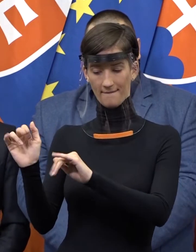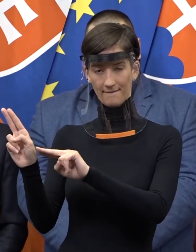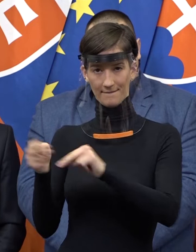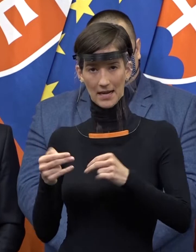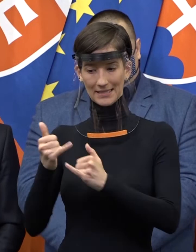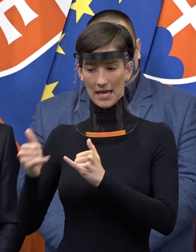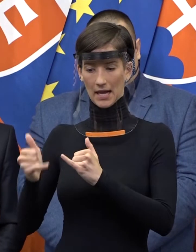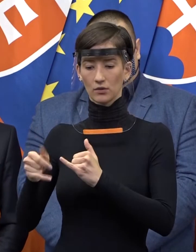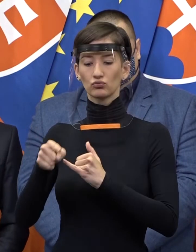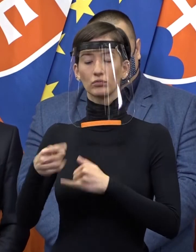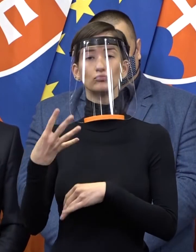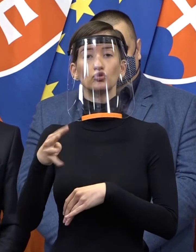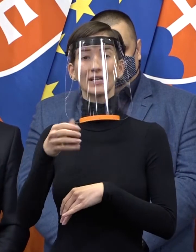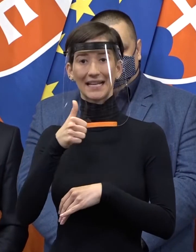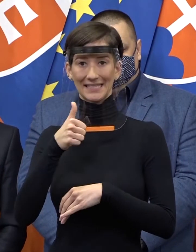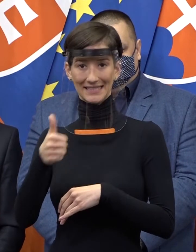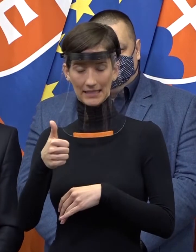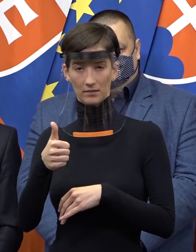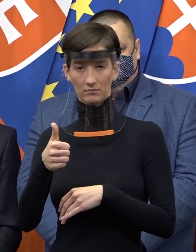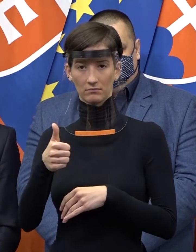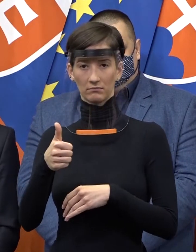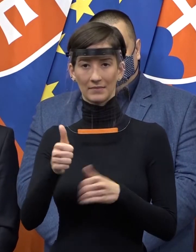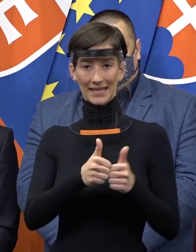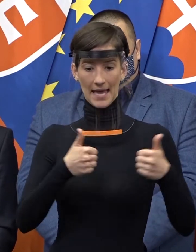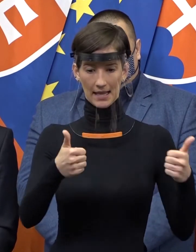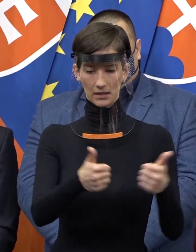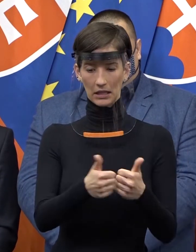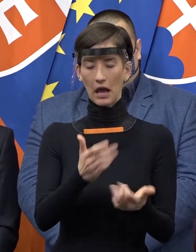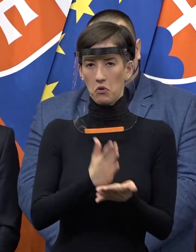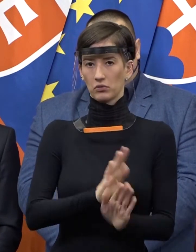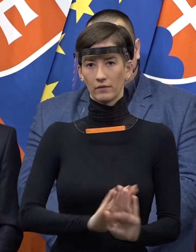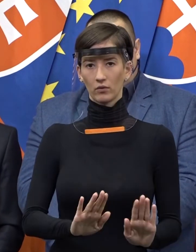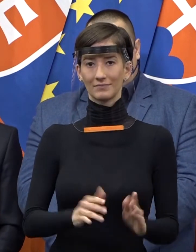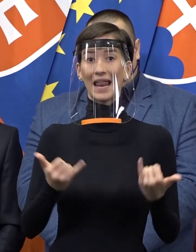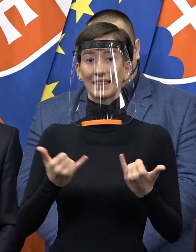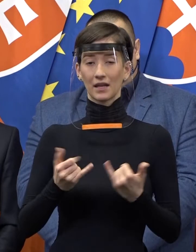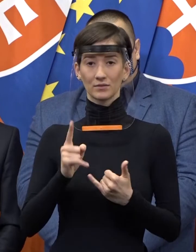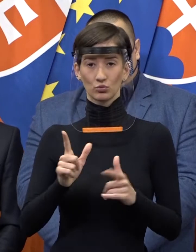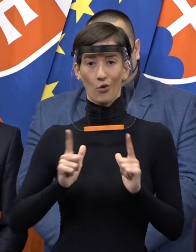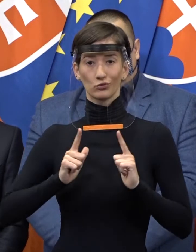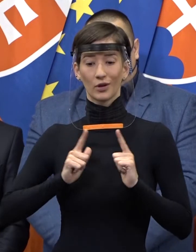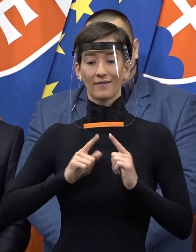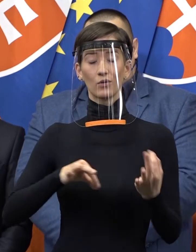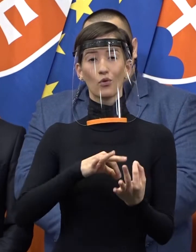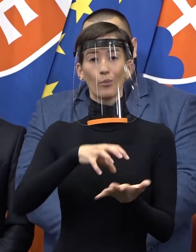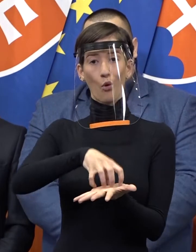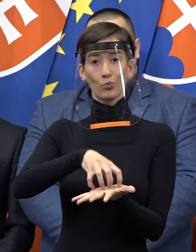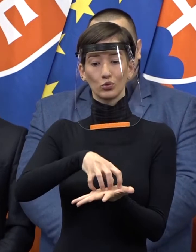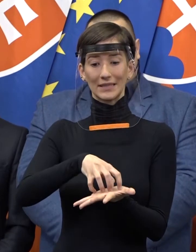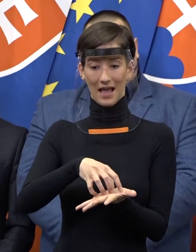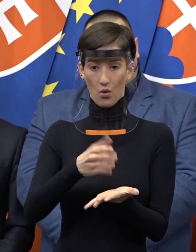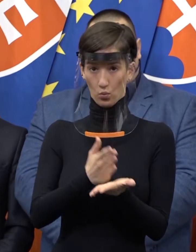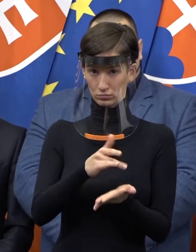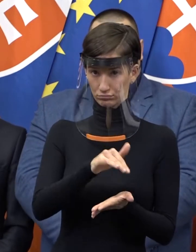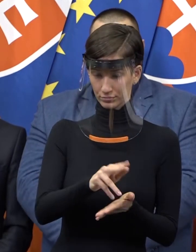tých 1044 marginalizovaných rómskych komunitách, či náhodou tam niekde už to ochorenie